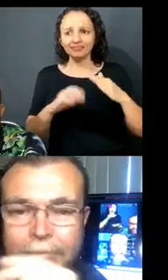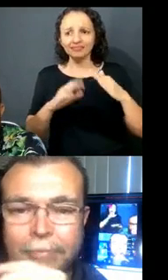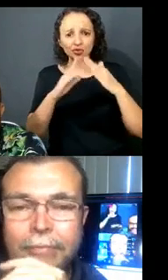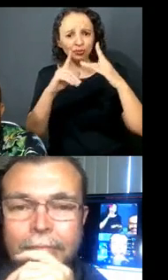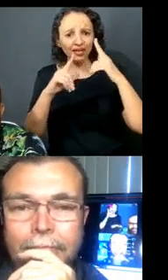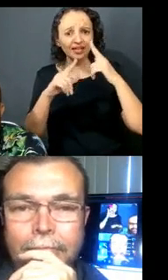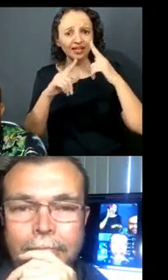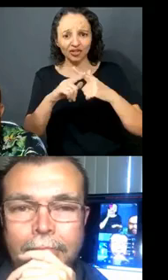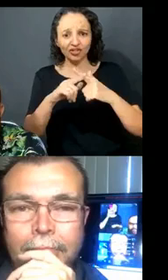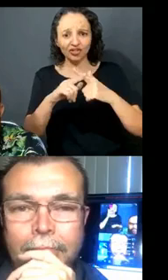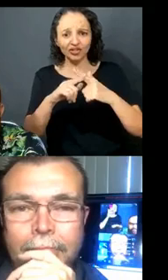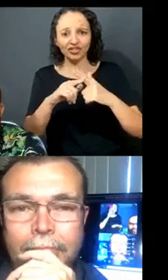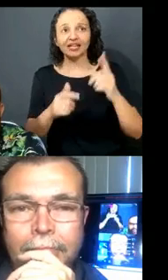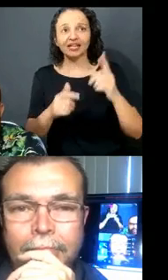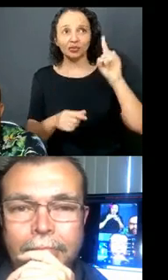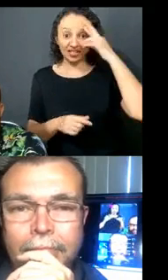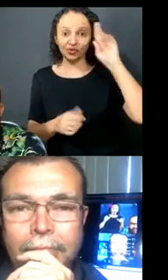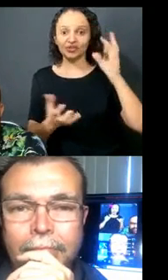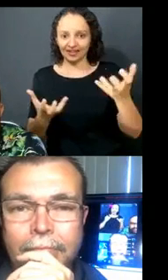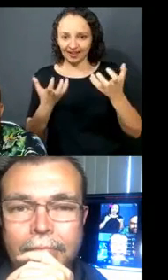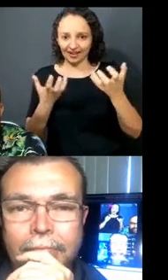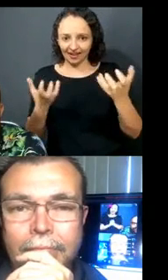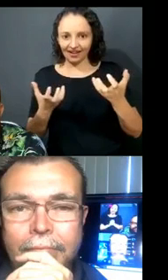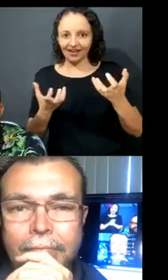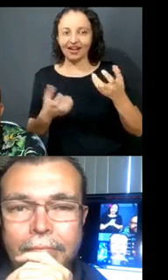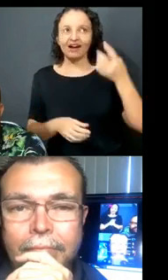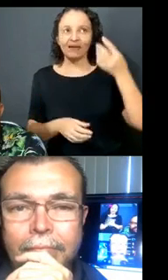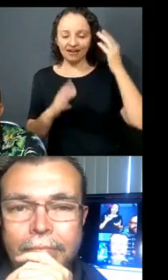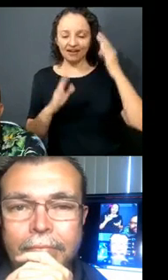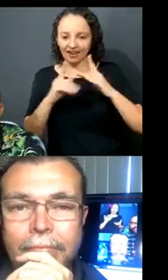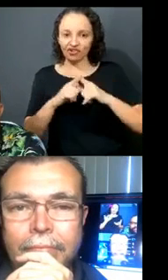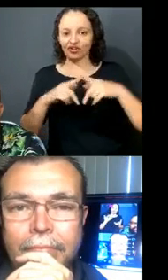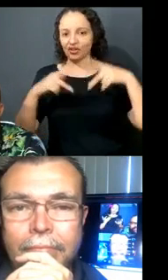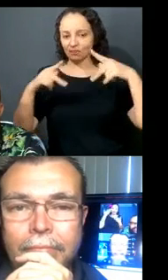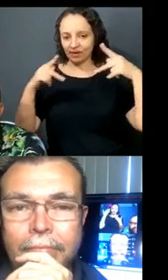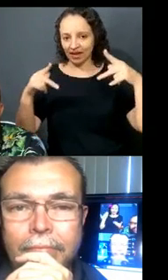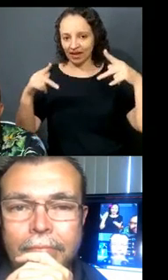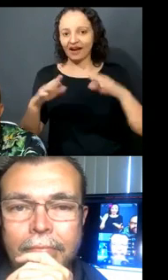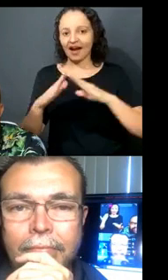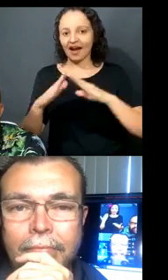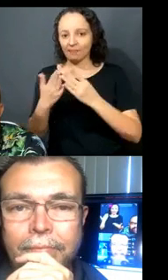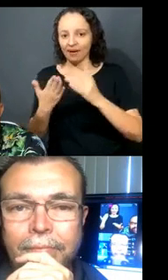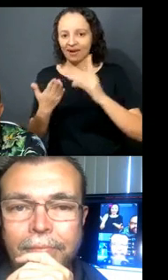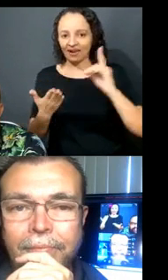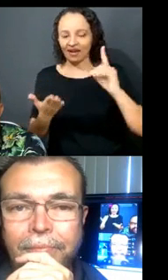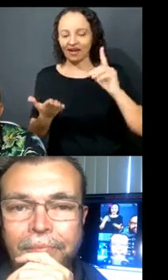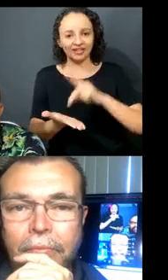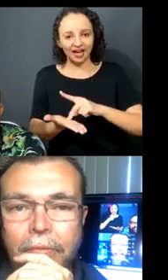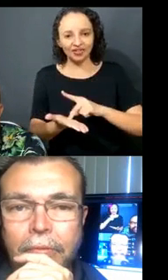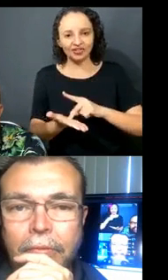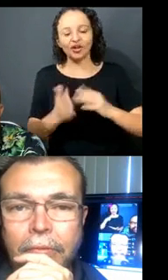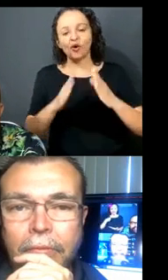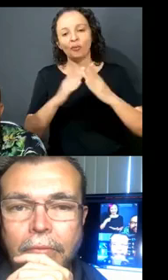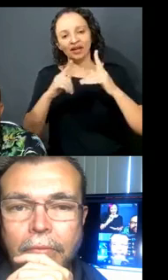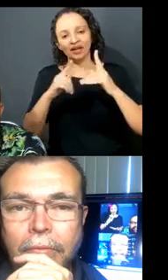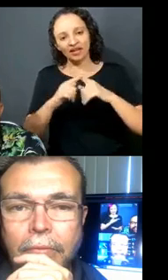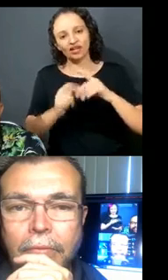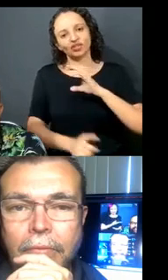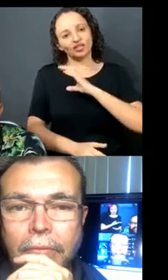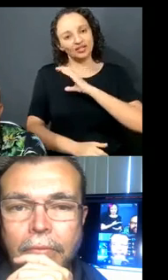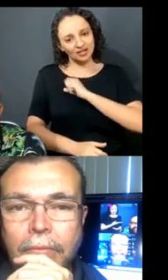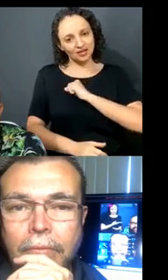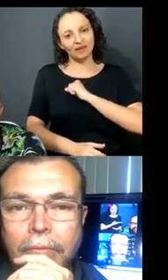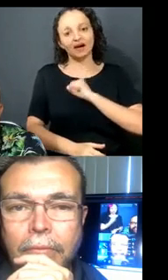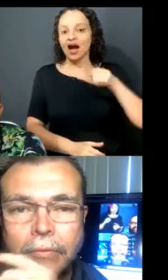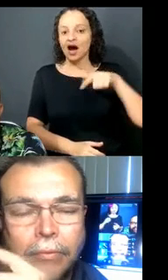conversando sobre a igreja que o Senhor quer, uma igreja que prega a palavra da verdade, uma